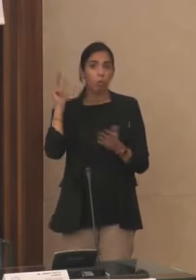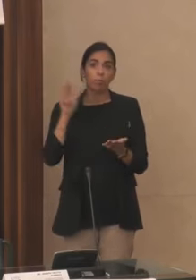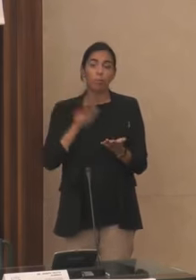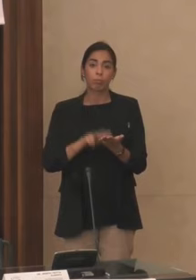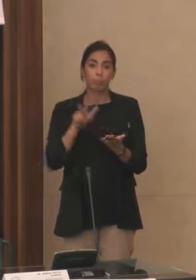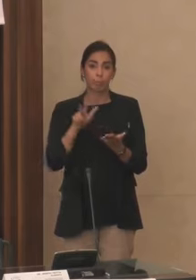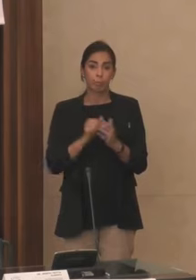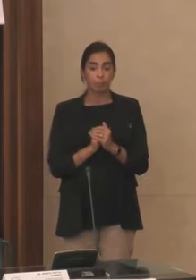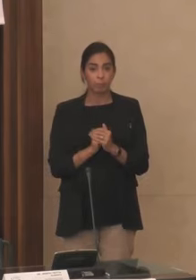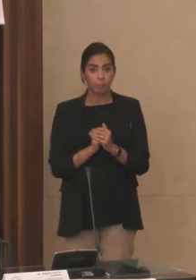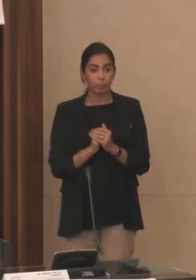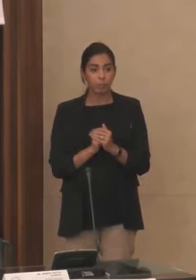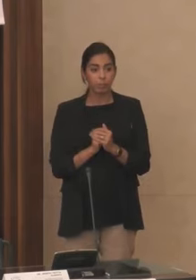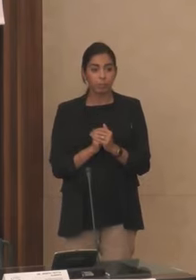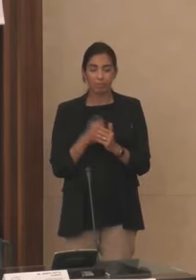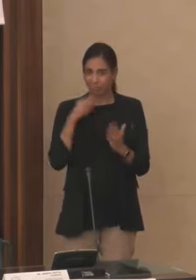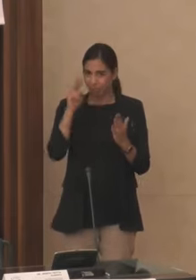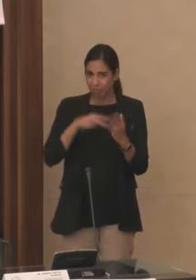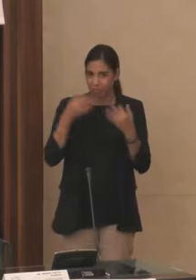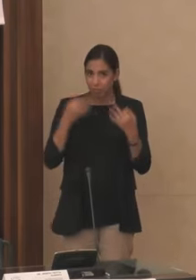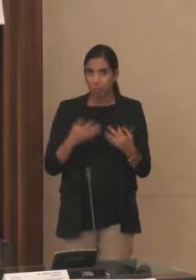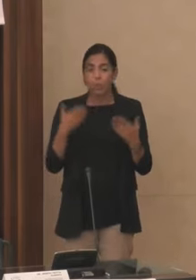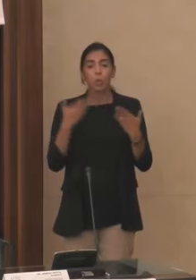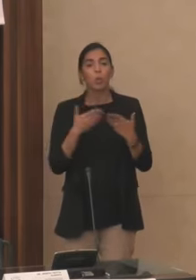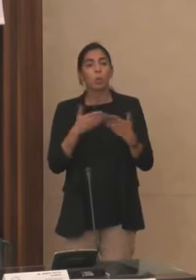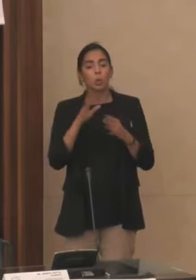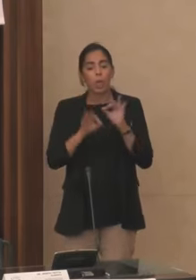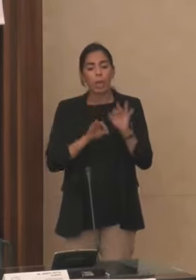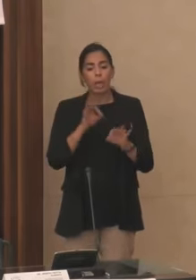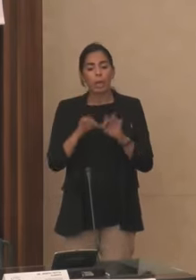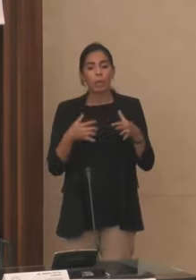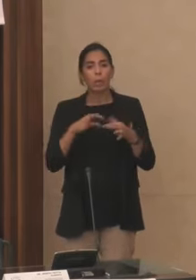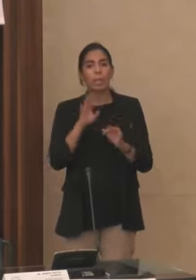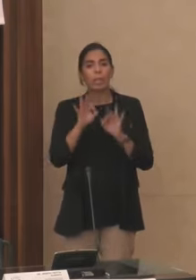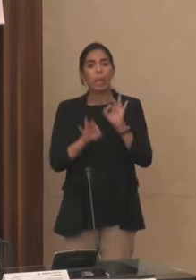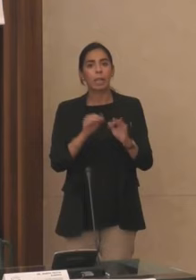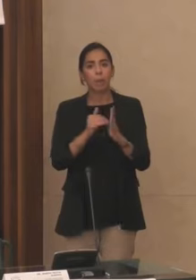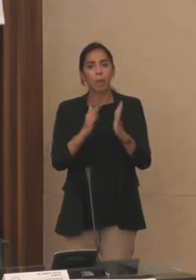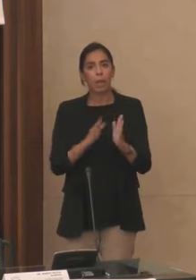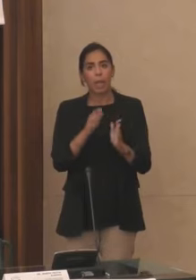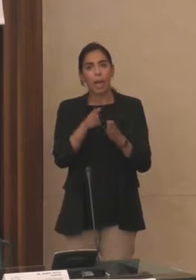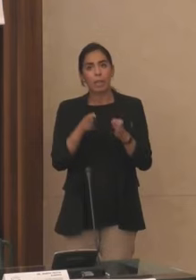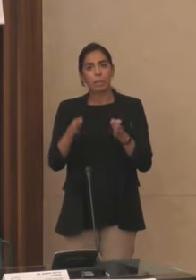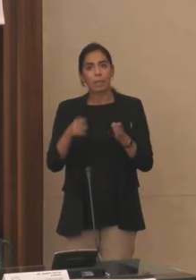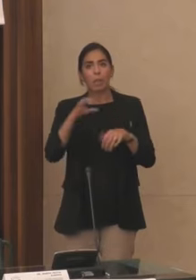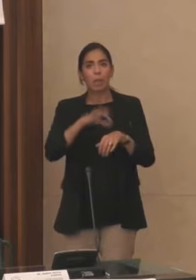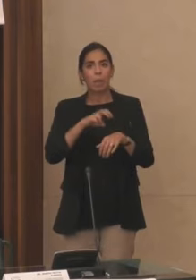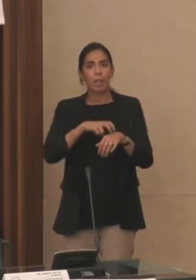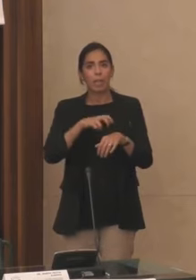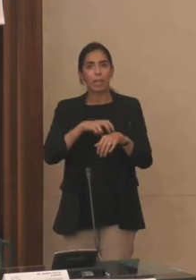Lo studio clinico, e leggo, per il trattamento domiciliare dei pazienti Covid-19, ideato dal